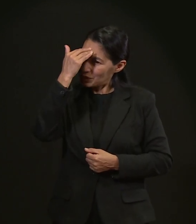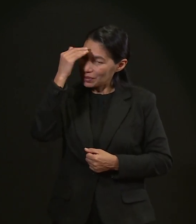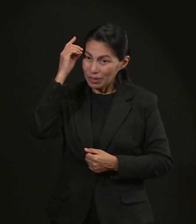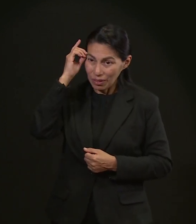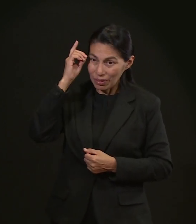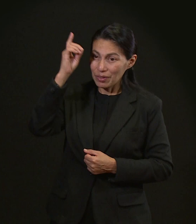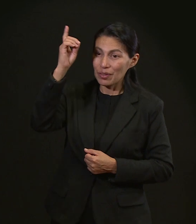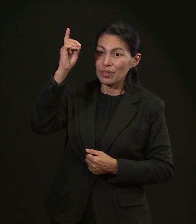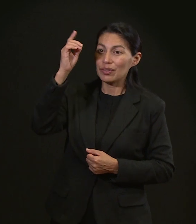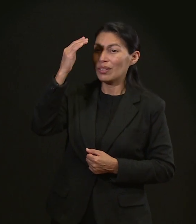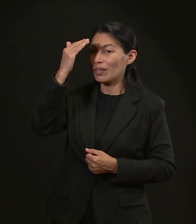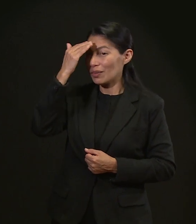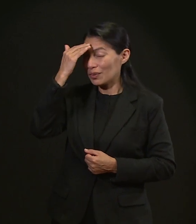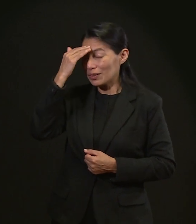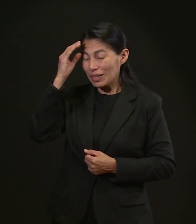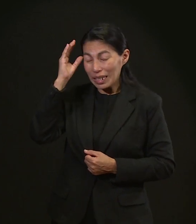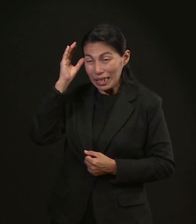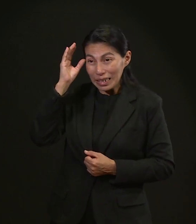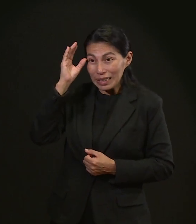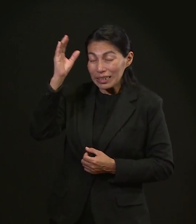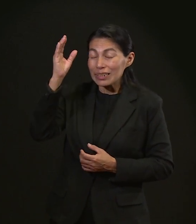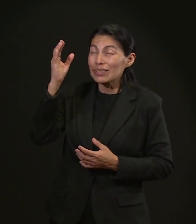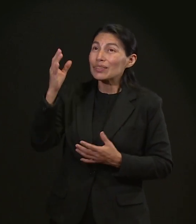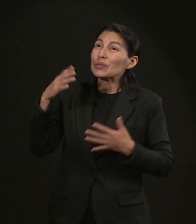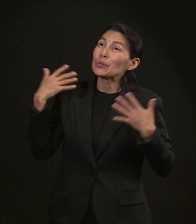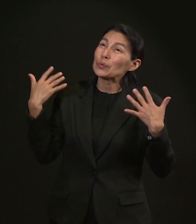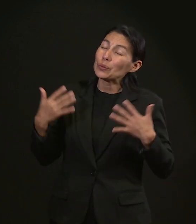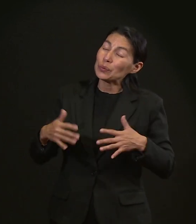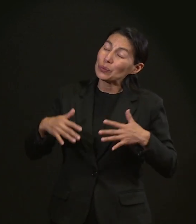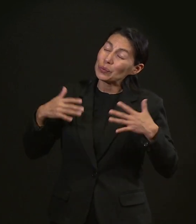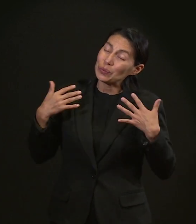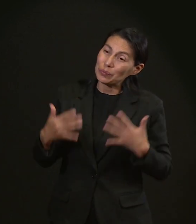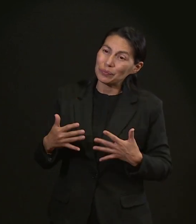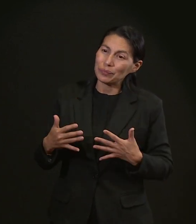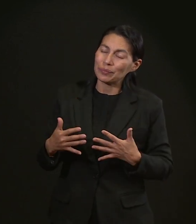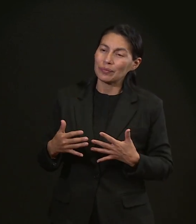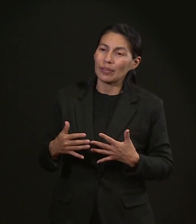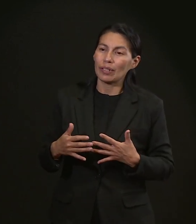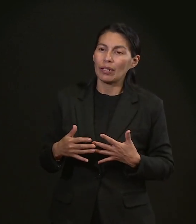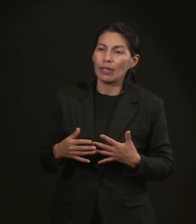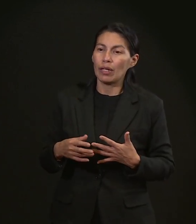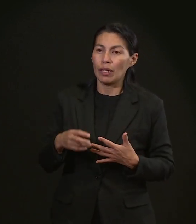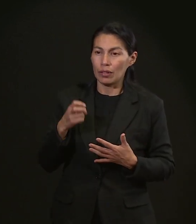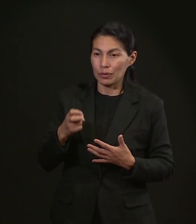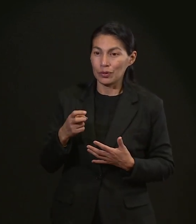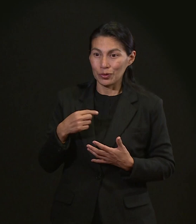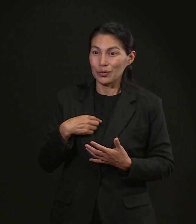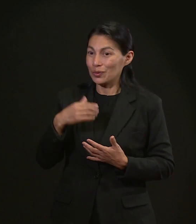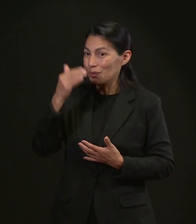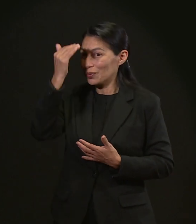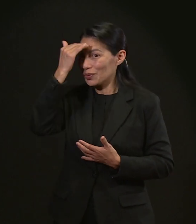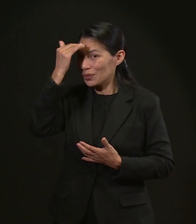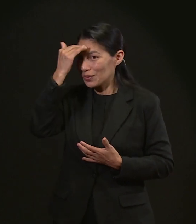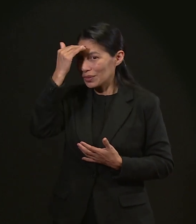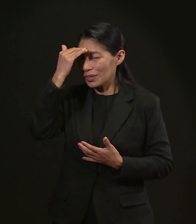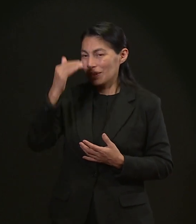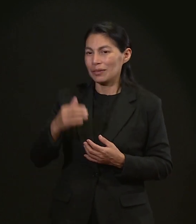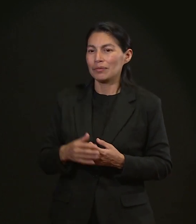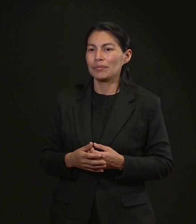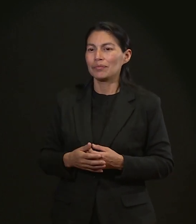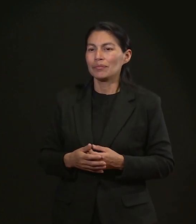a dios y yo conocí a cristo en ese momento y entonces pues yo ya le